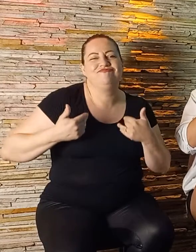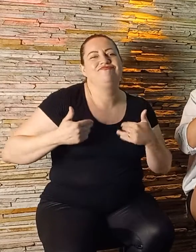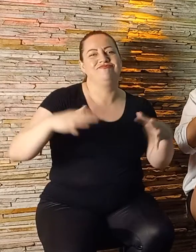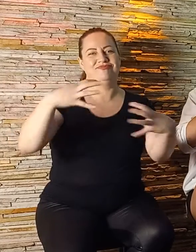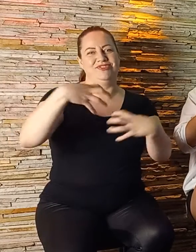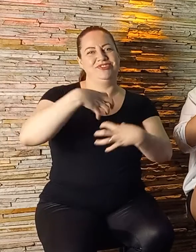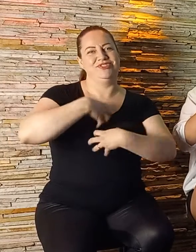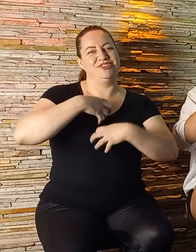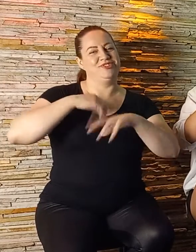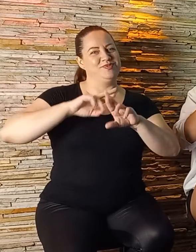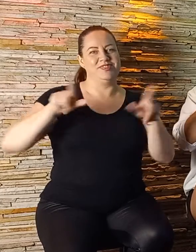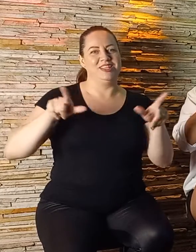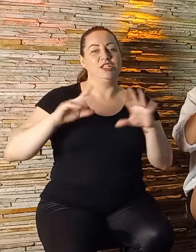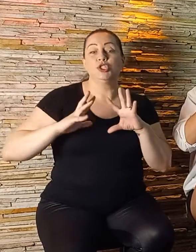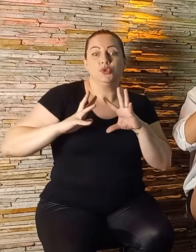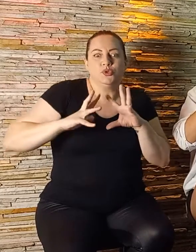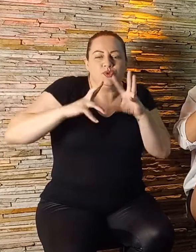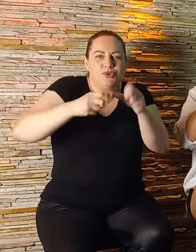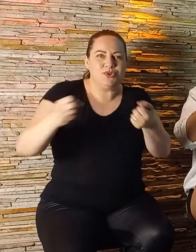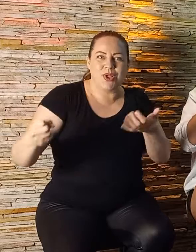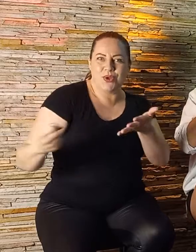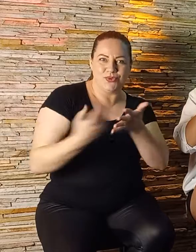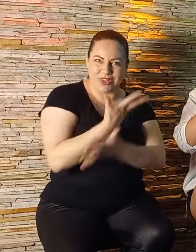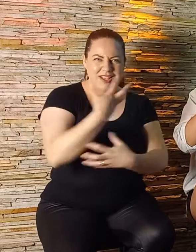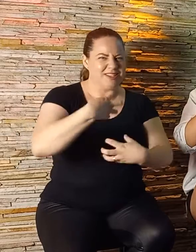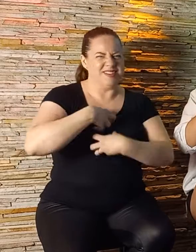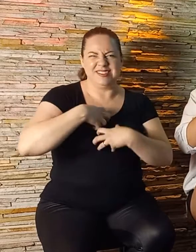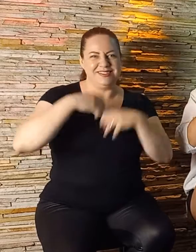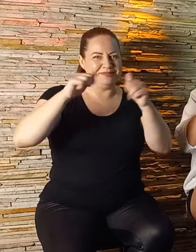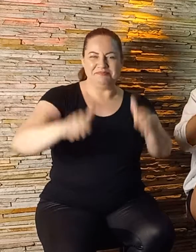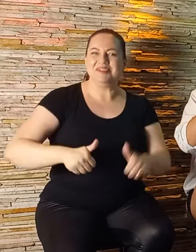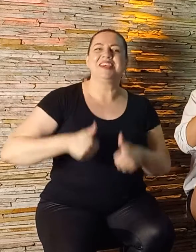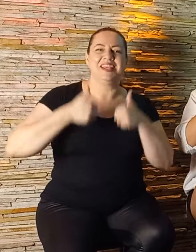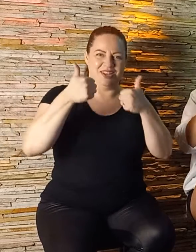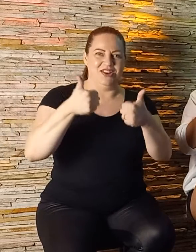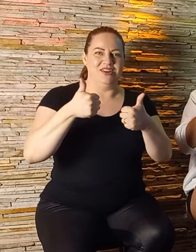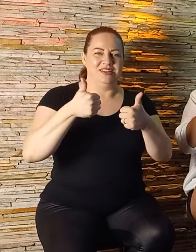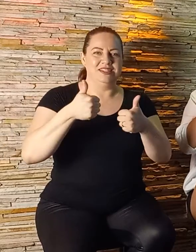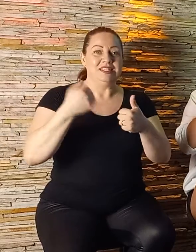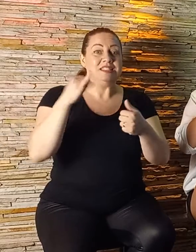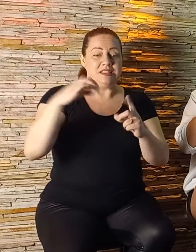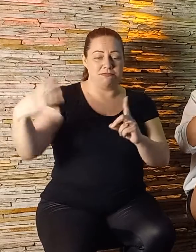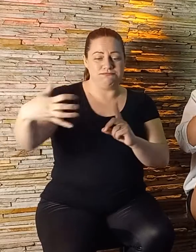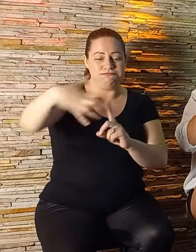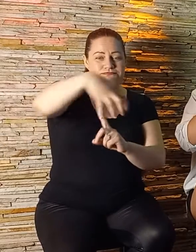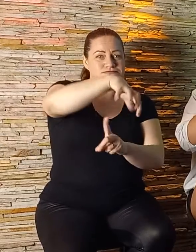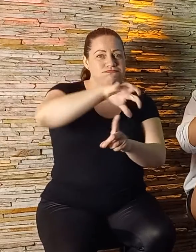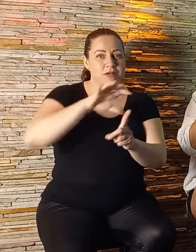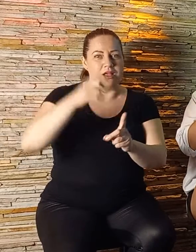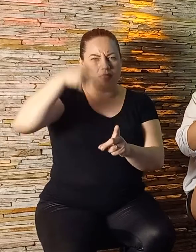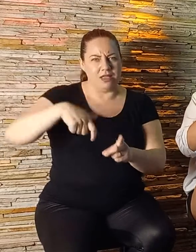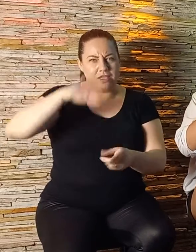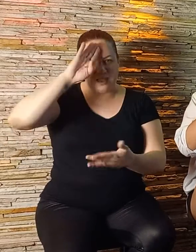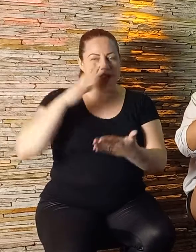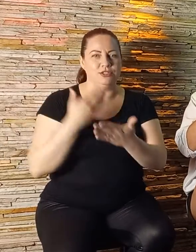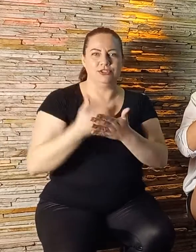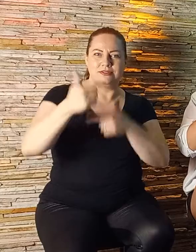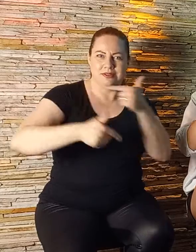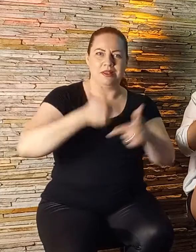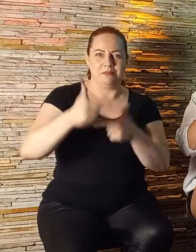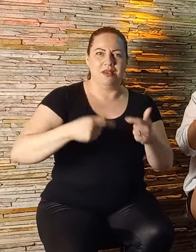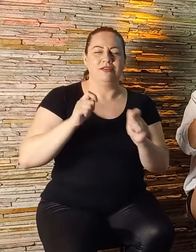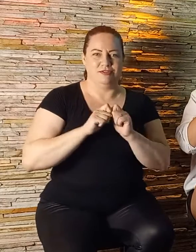diferente tudo se realiza de uma forma muito melhor quando a gente se certa de pessoas que acreditam